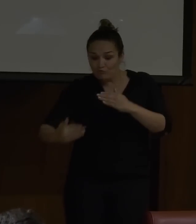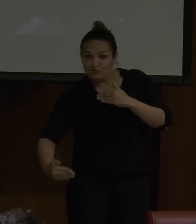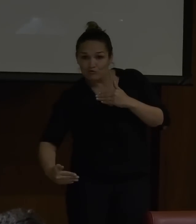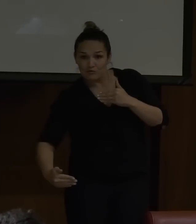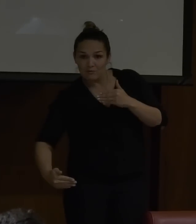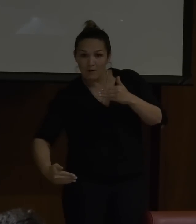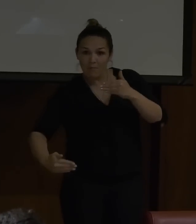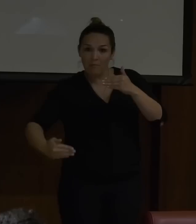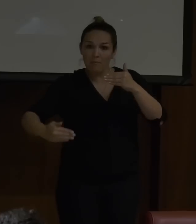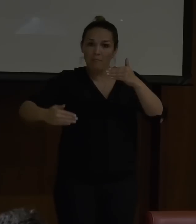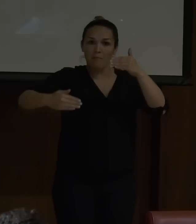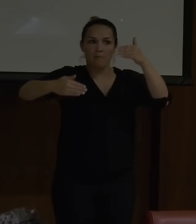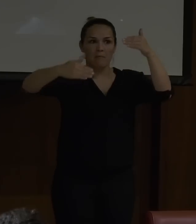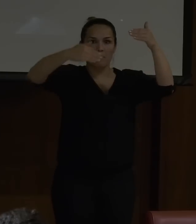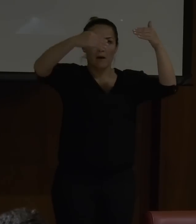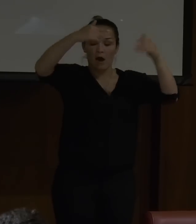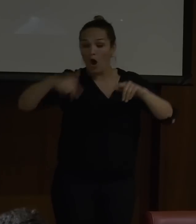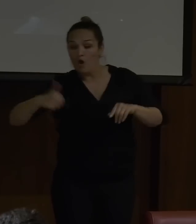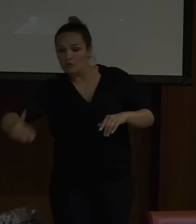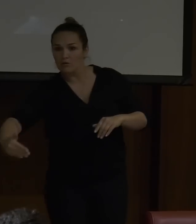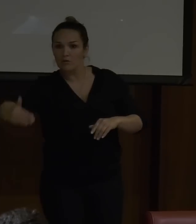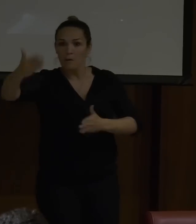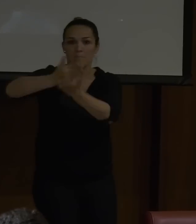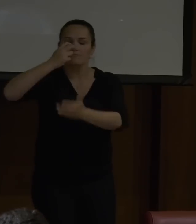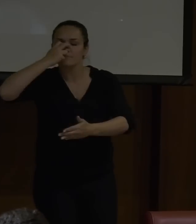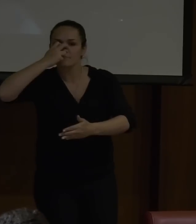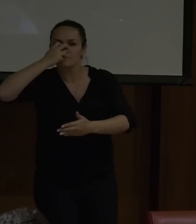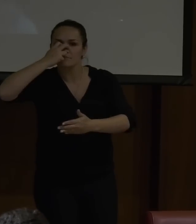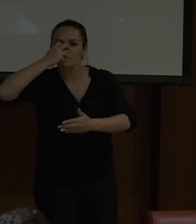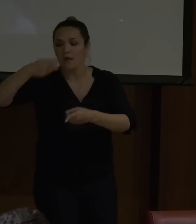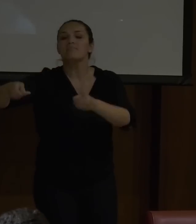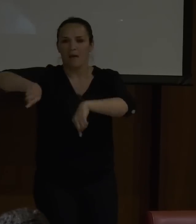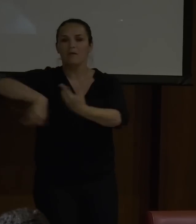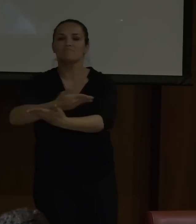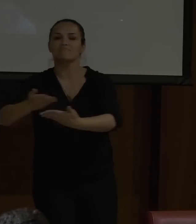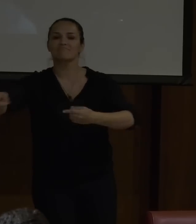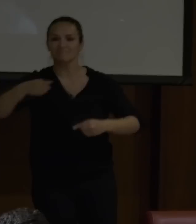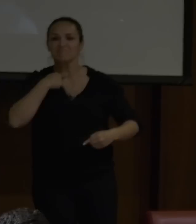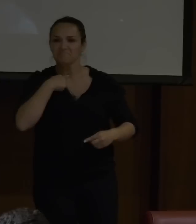lazarillo fue Urbano, que además también es compositor, ¿no?